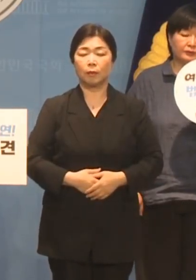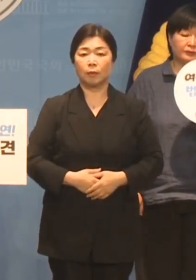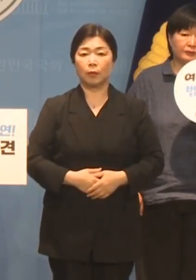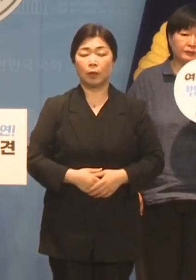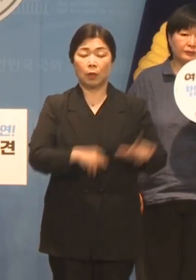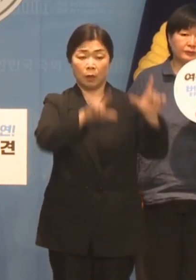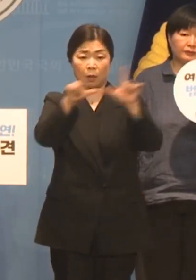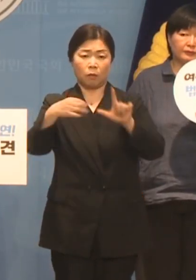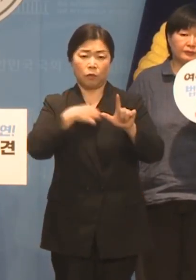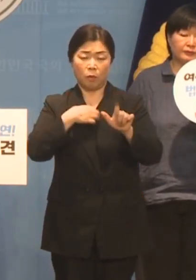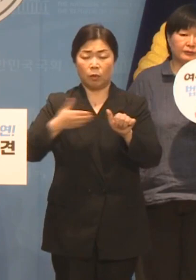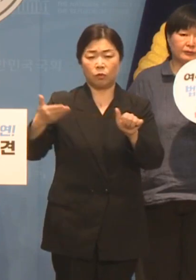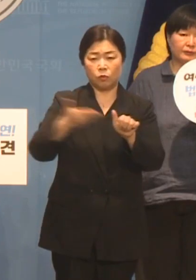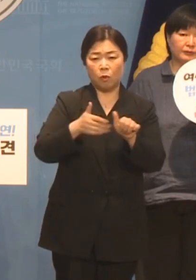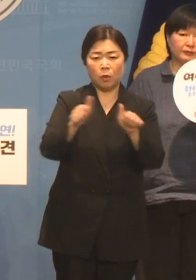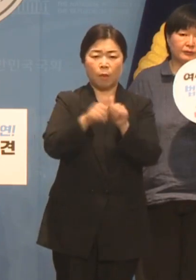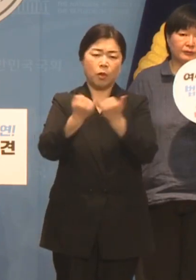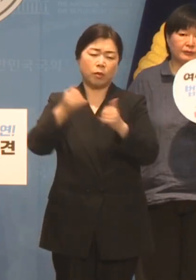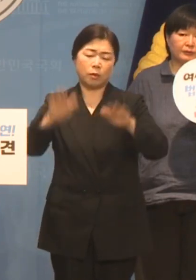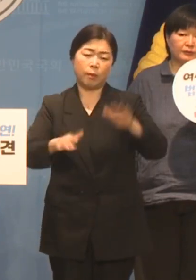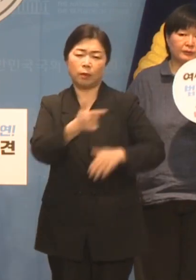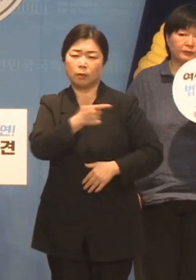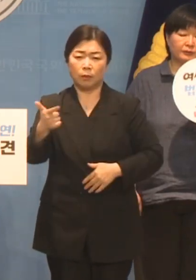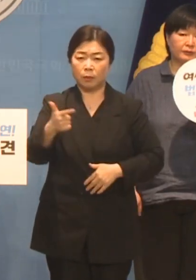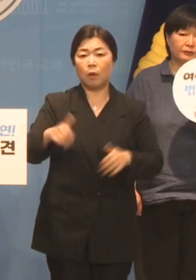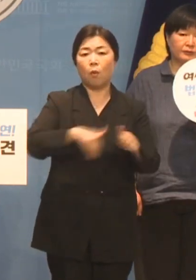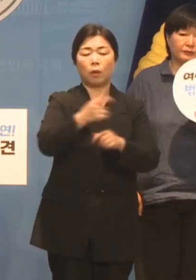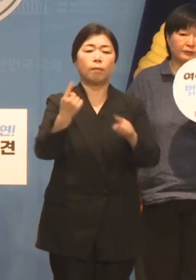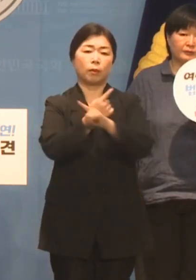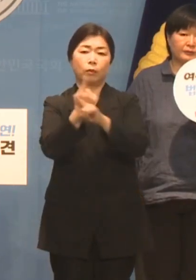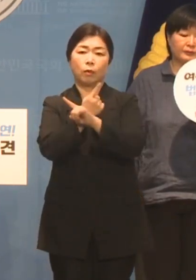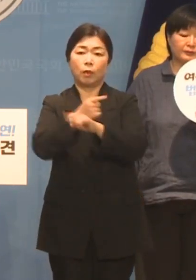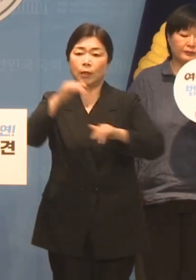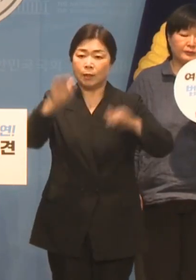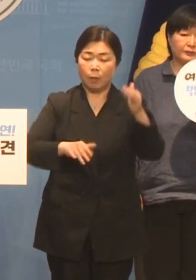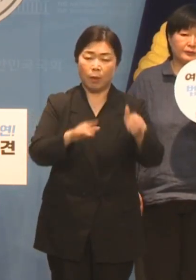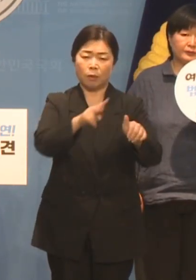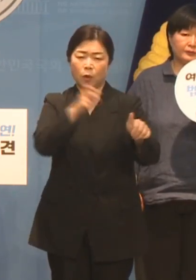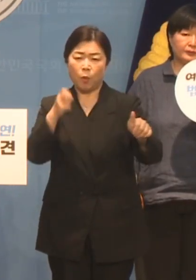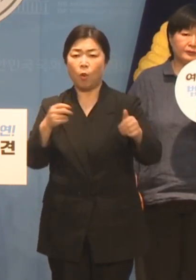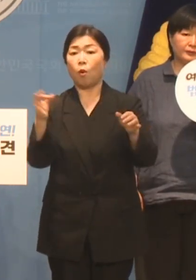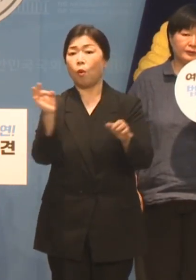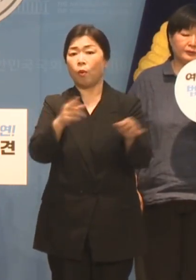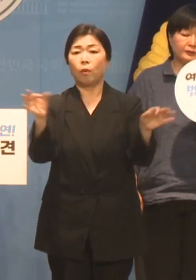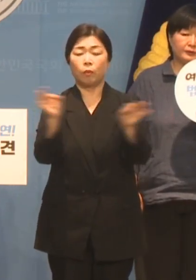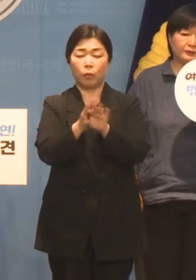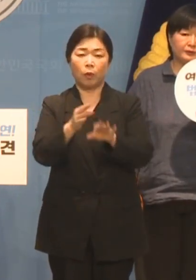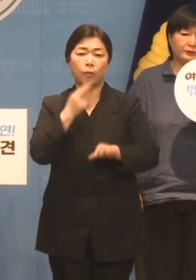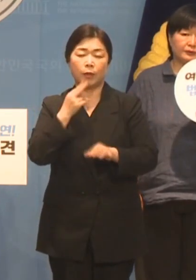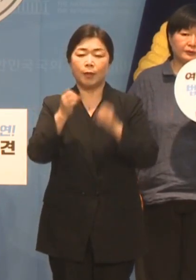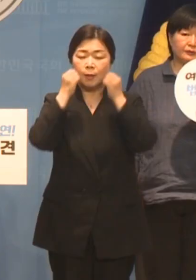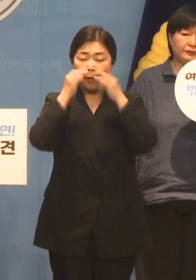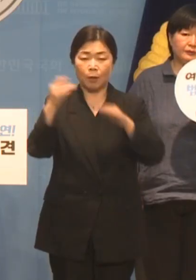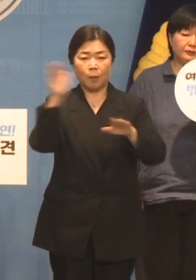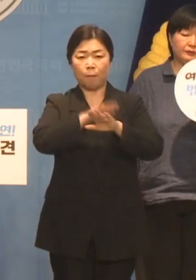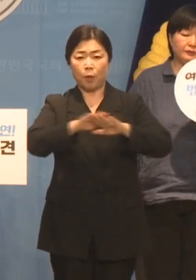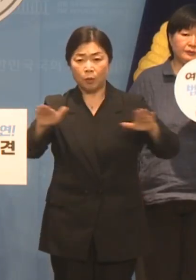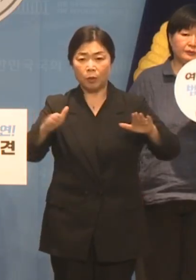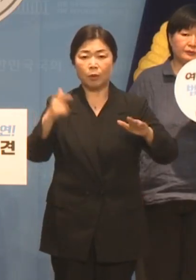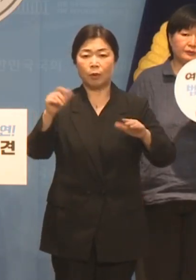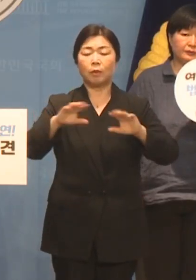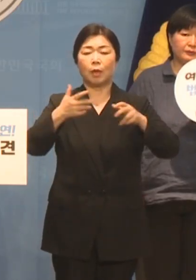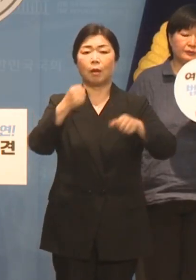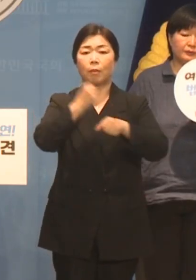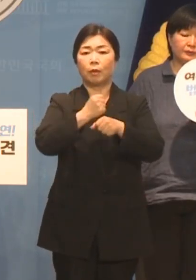맞서고 성차별이 만연한 노동 환경을 바꾸며 차별과 혐오가 없는 새로운 평등 공화국을